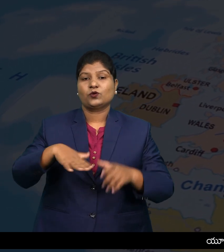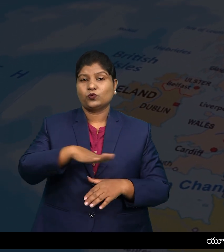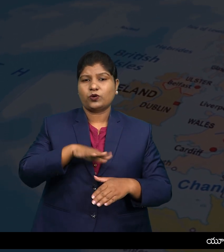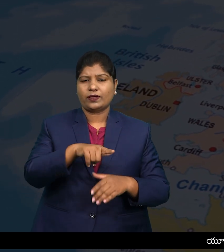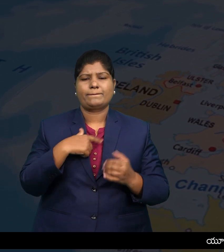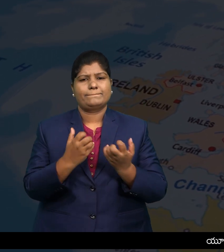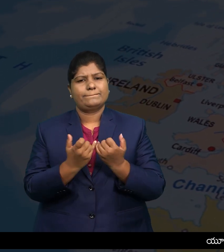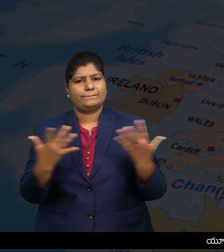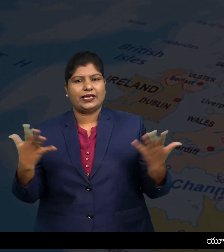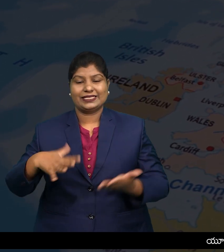యూరోగ్రేడ్ బ్రిటన్ వంటి